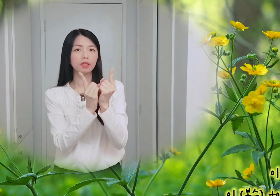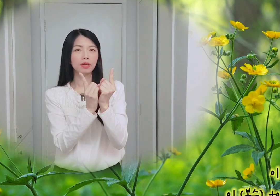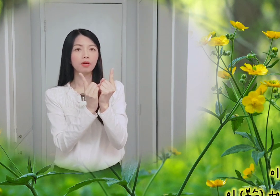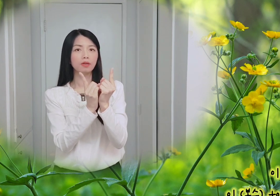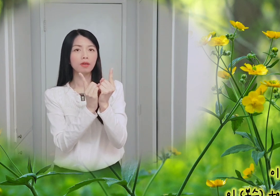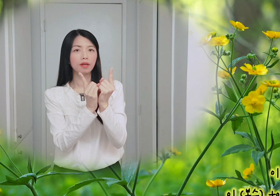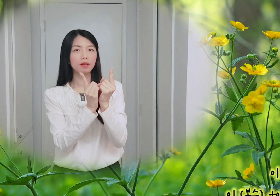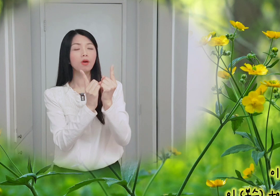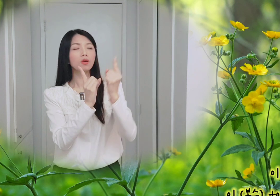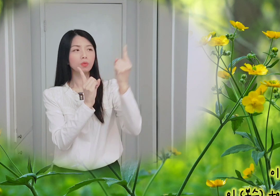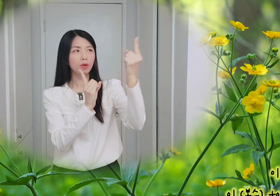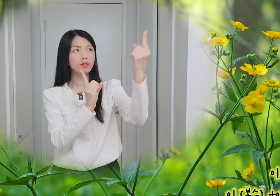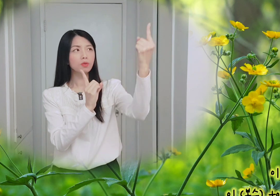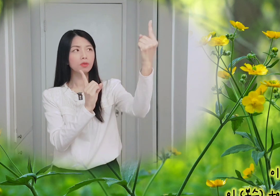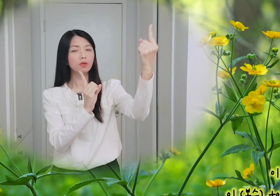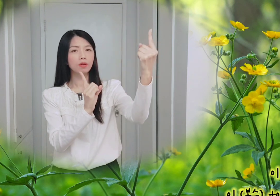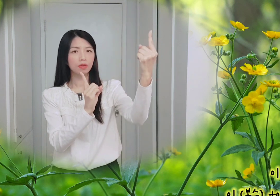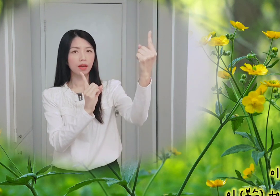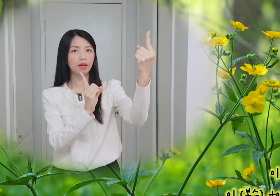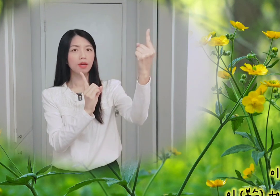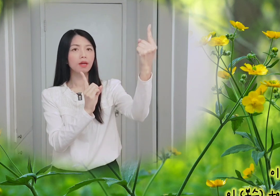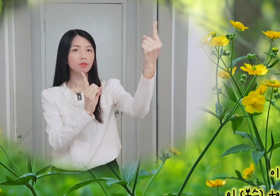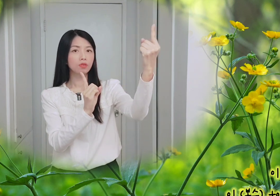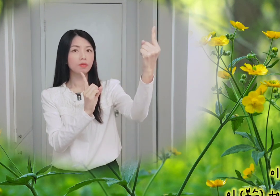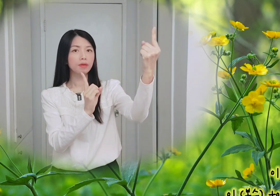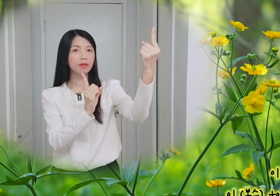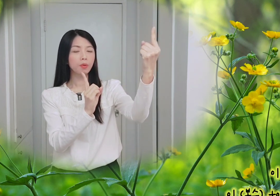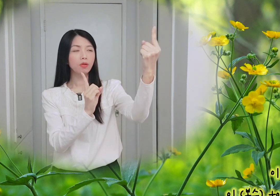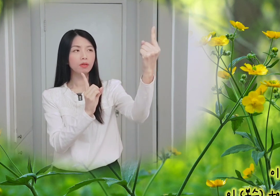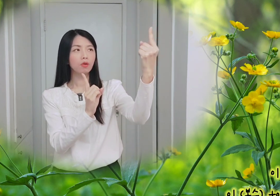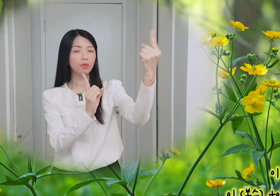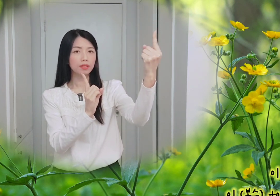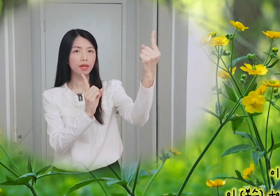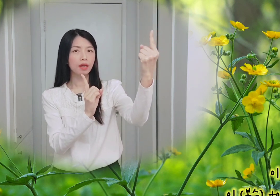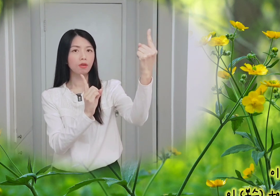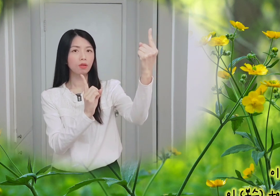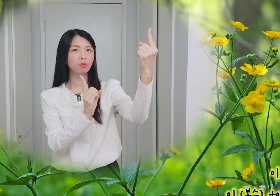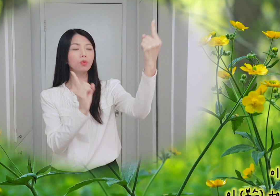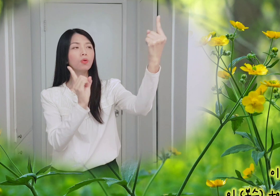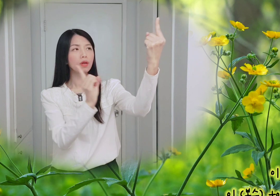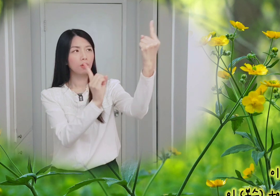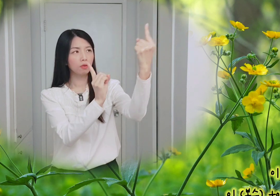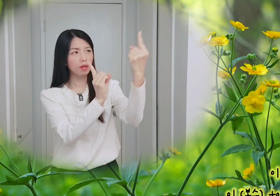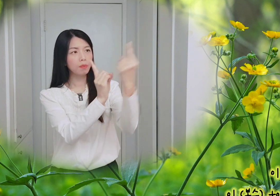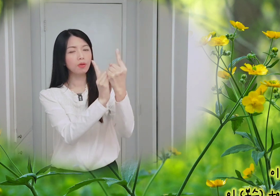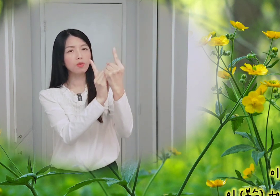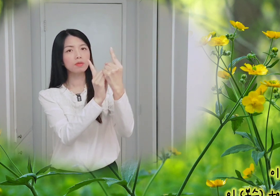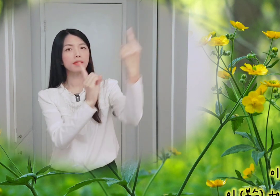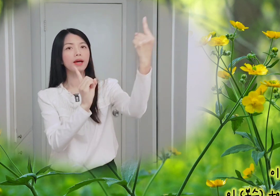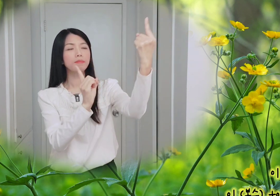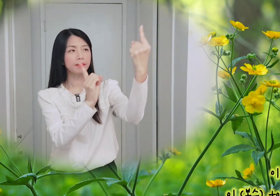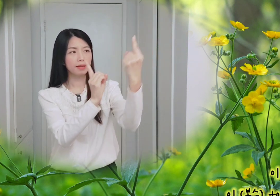하는 거잖아요. 그래서 좀 더 한 손은 이렇게 주님을 표현했던 위치에 이렇게 두고 이렇게